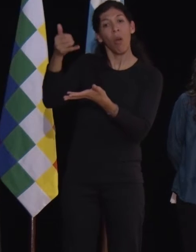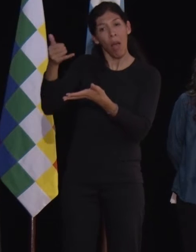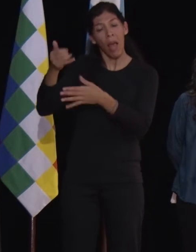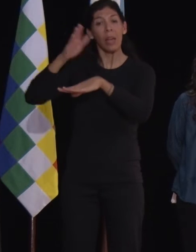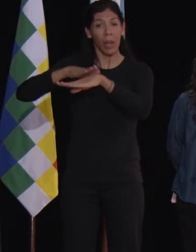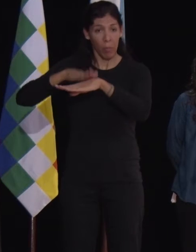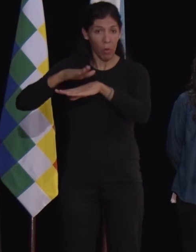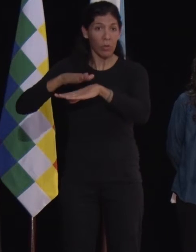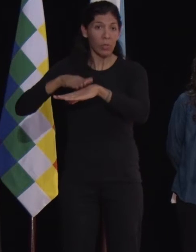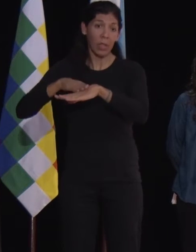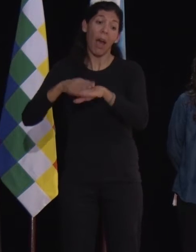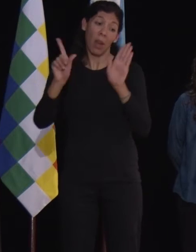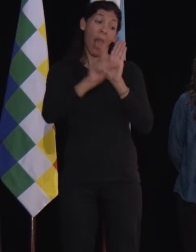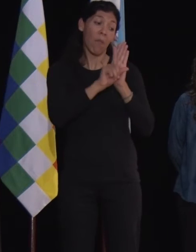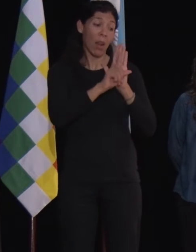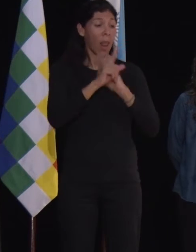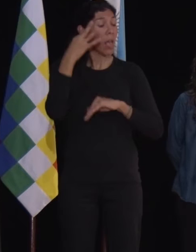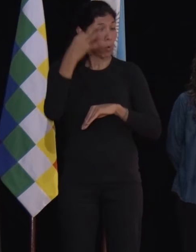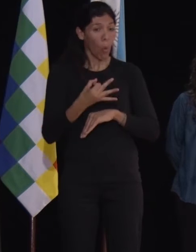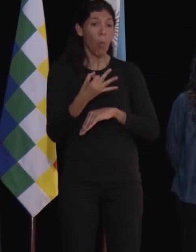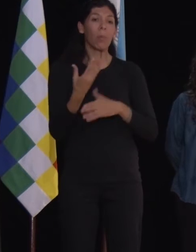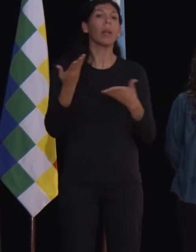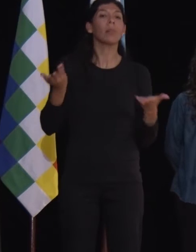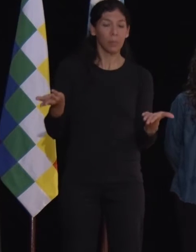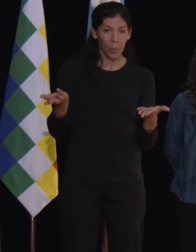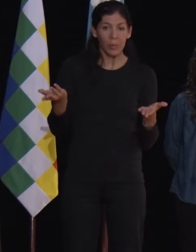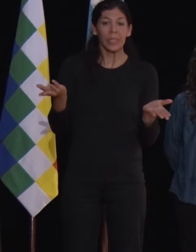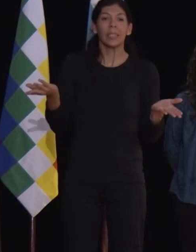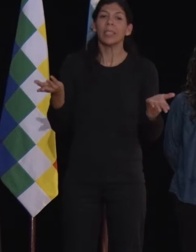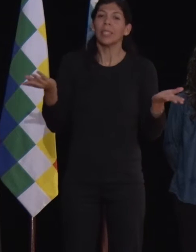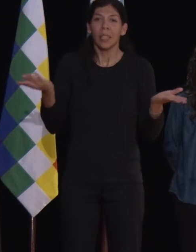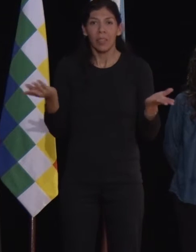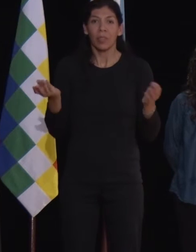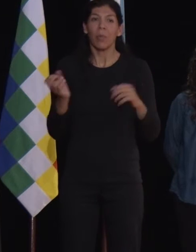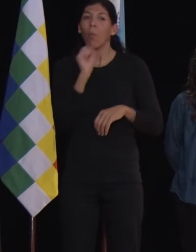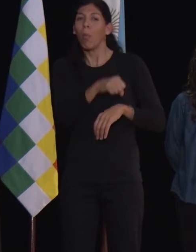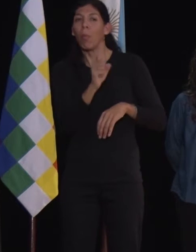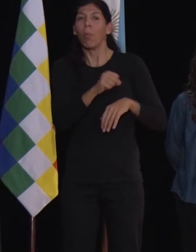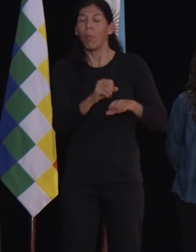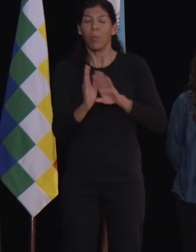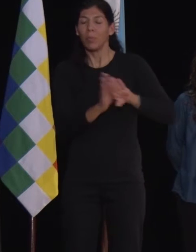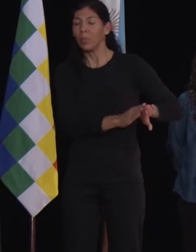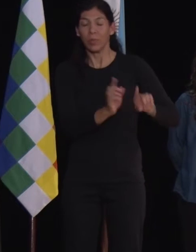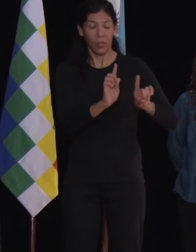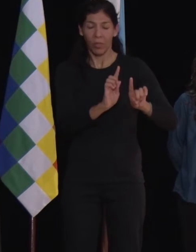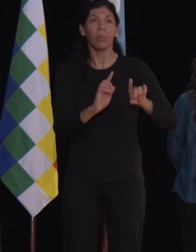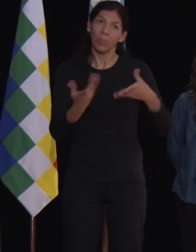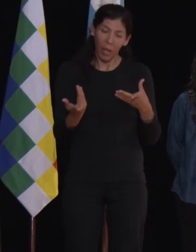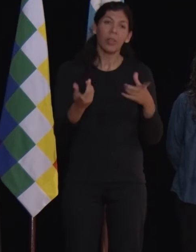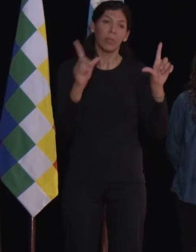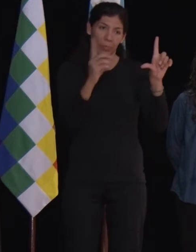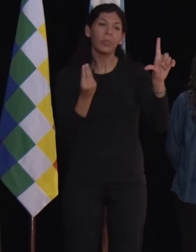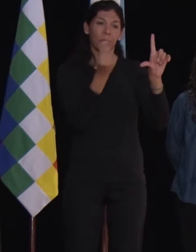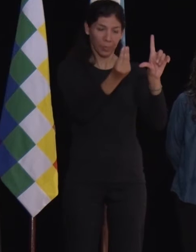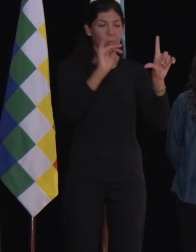de ver que esta ley se cumpla entonces bueno cuando sienten que ya no pueden evadir más la obligación tratan de cumplirla